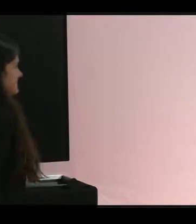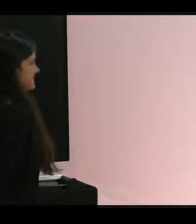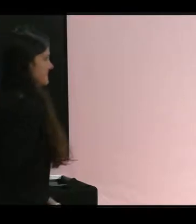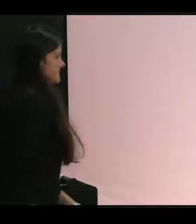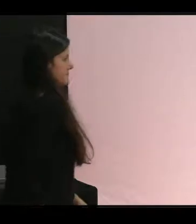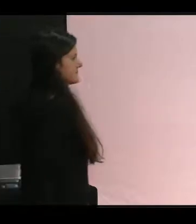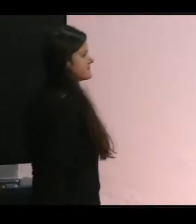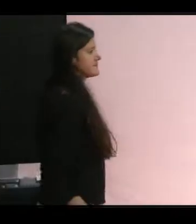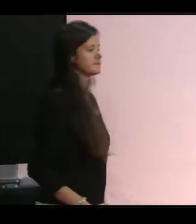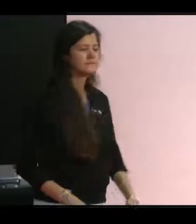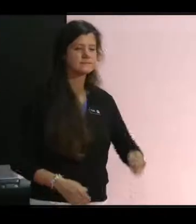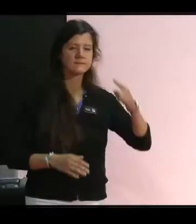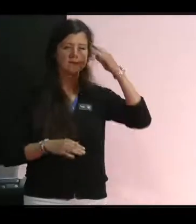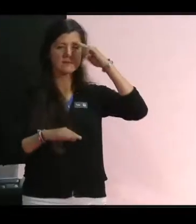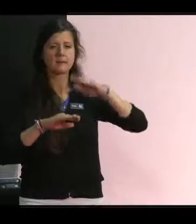Kring det,